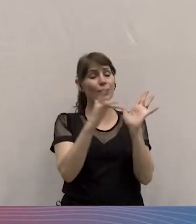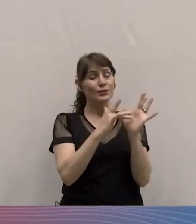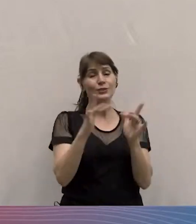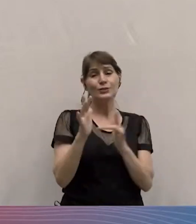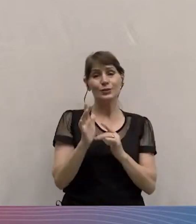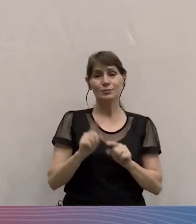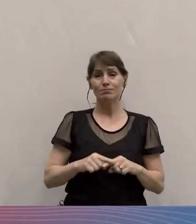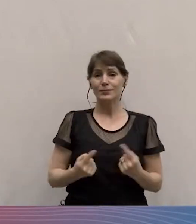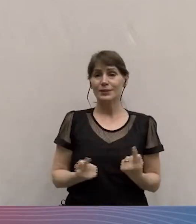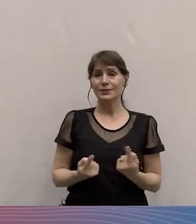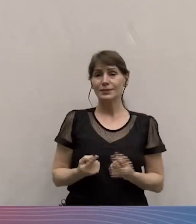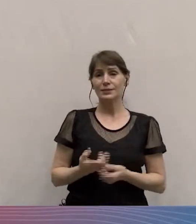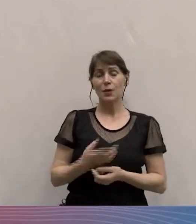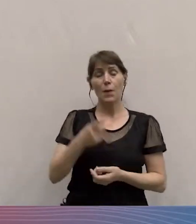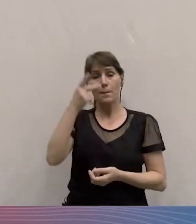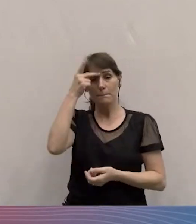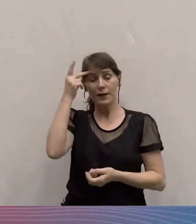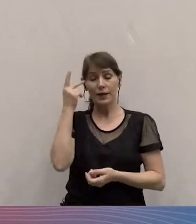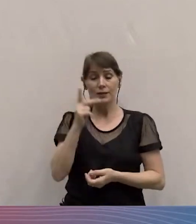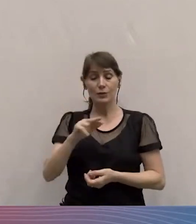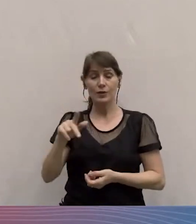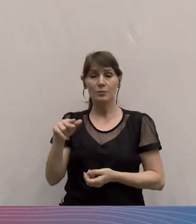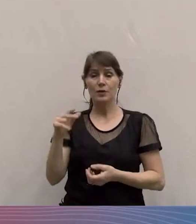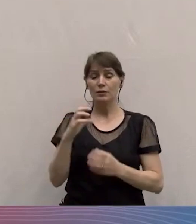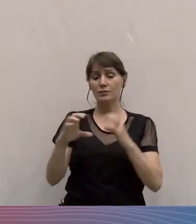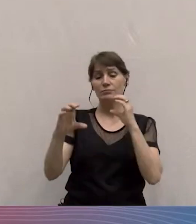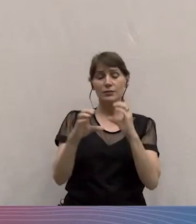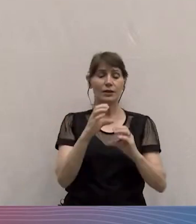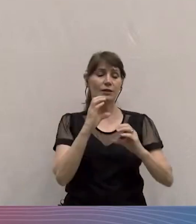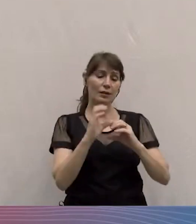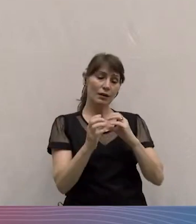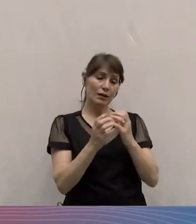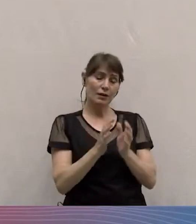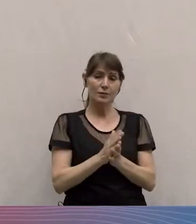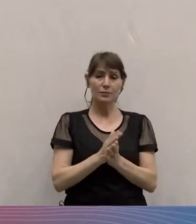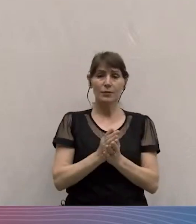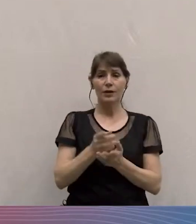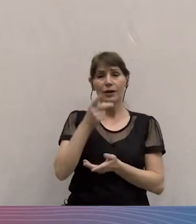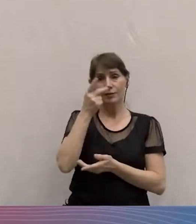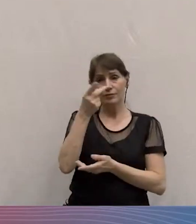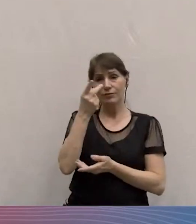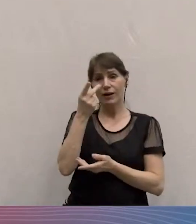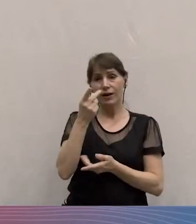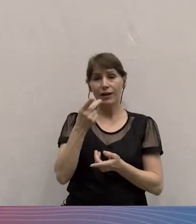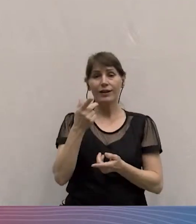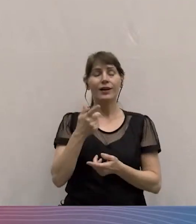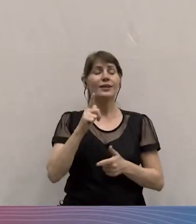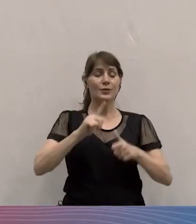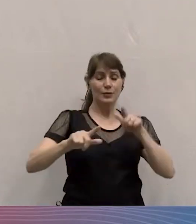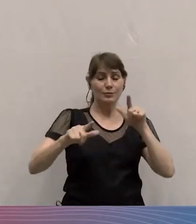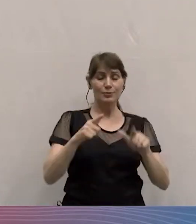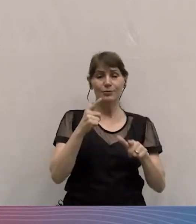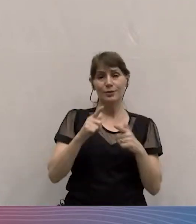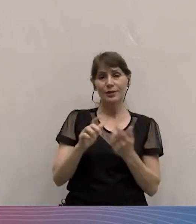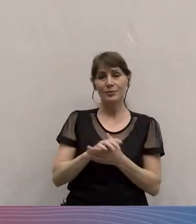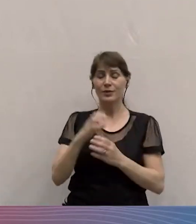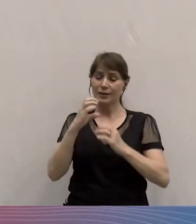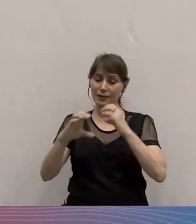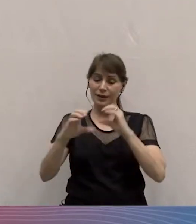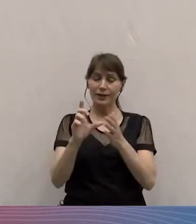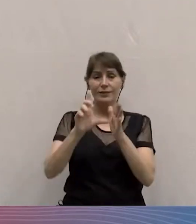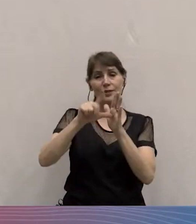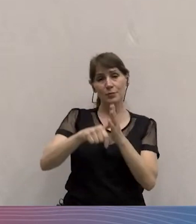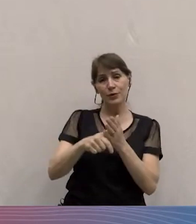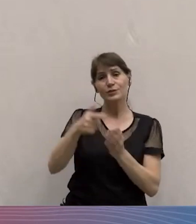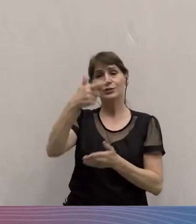Aí alguém pede um hino, canta o hino, proclama um pouco o hino, aí canta o segundo hino, canta,